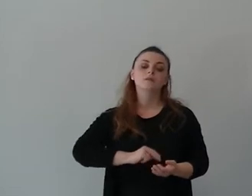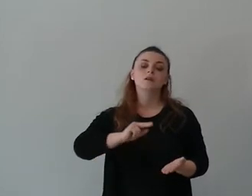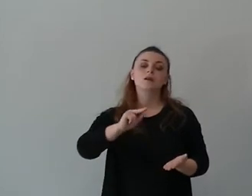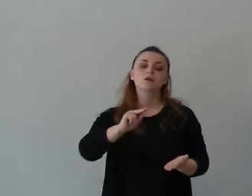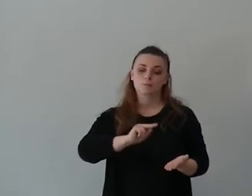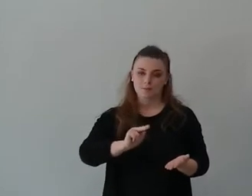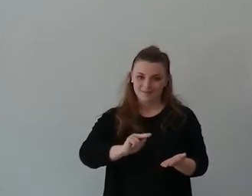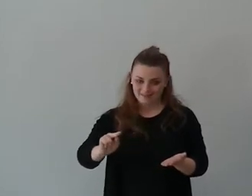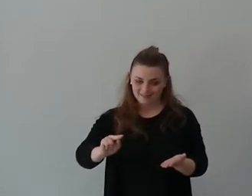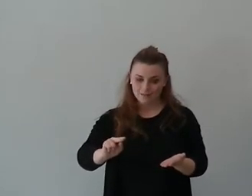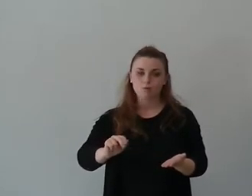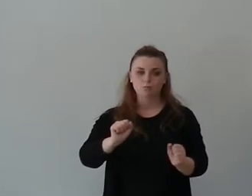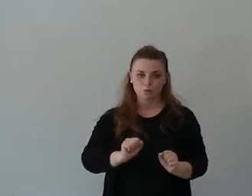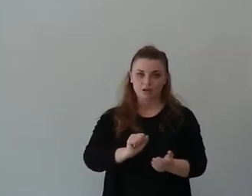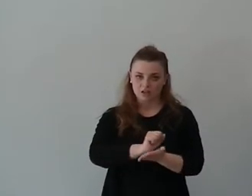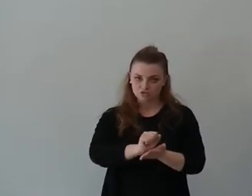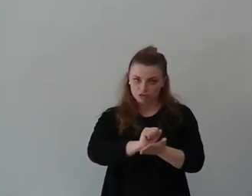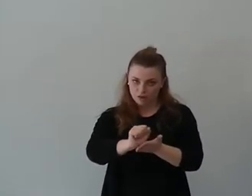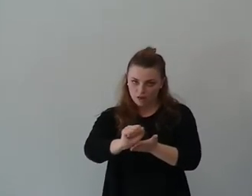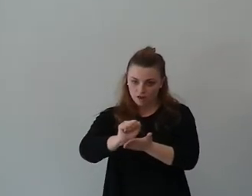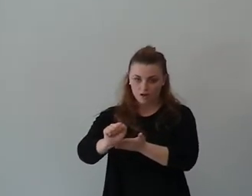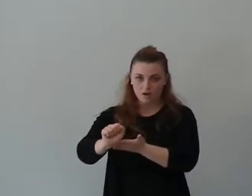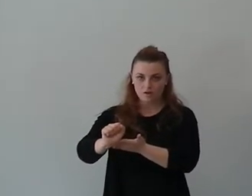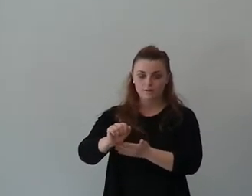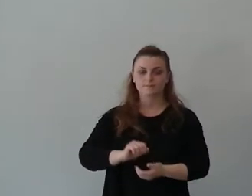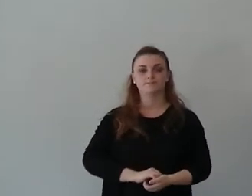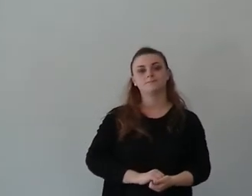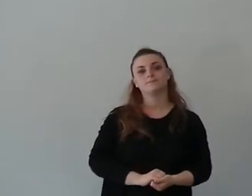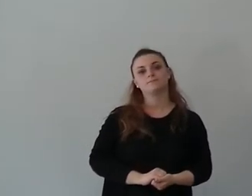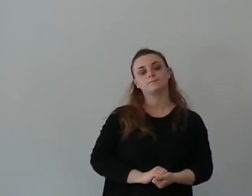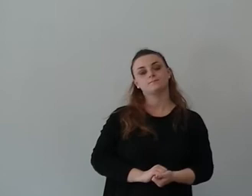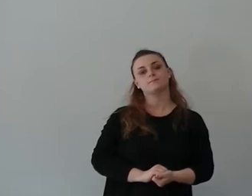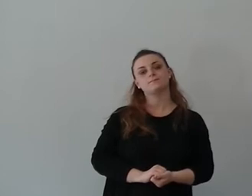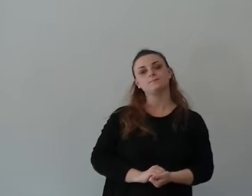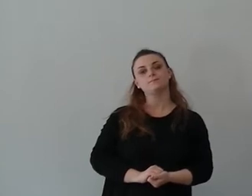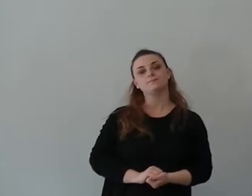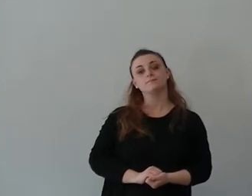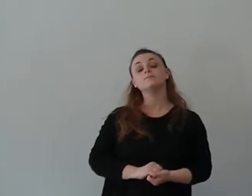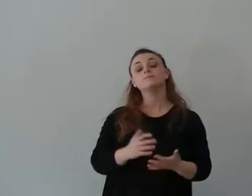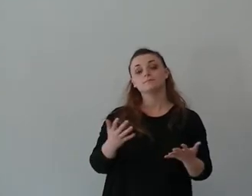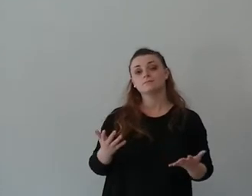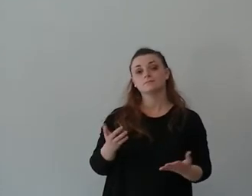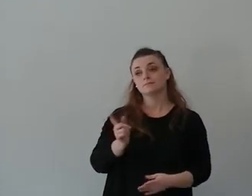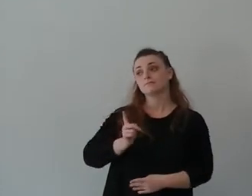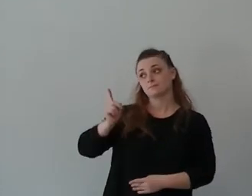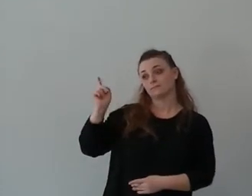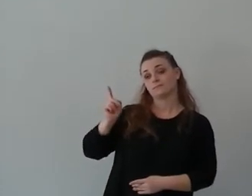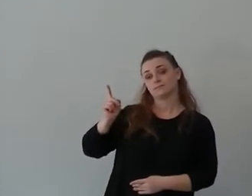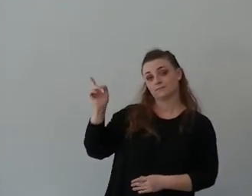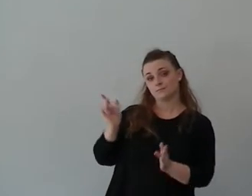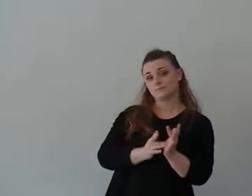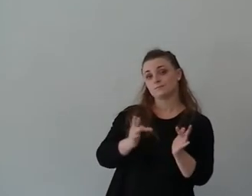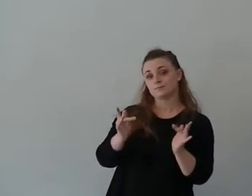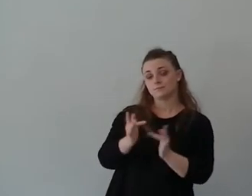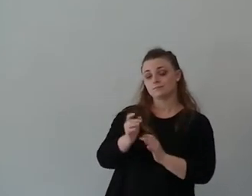togliere quello che avete scritto. With Christ, we can have forgiveness. Con Gesù Cristo possiamo avere